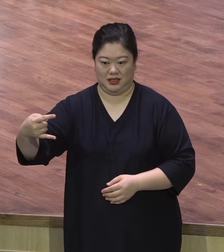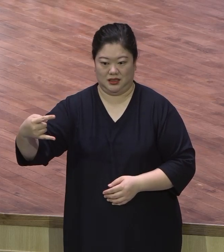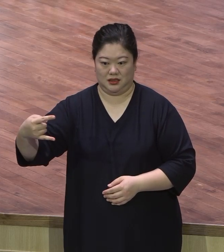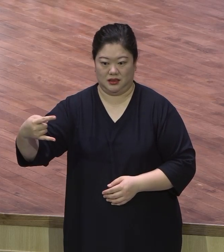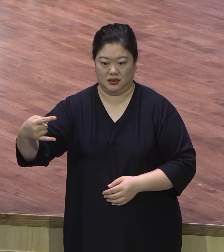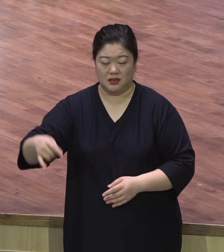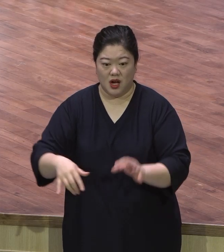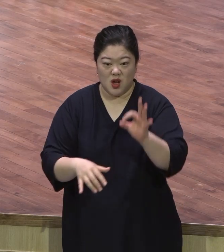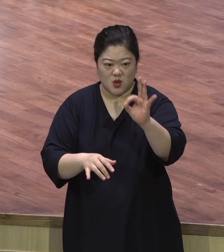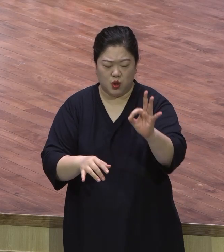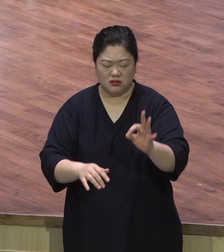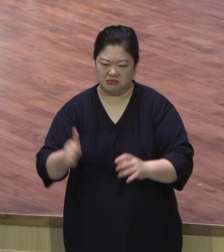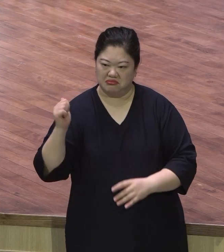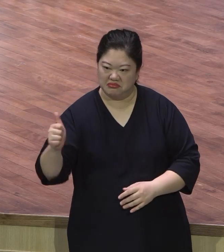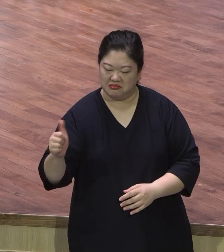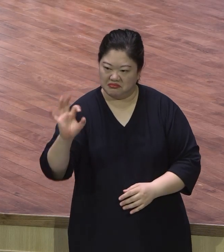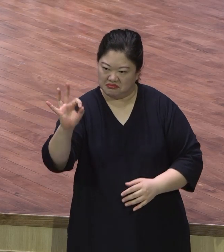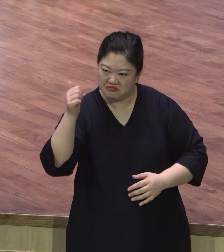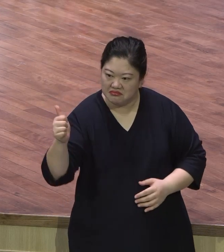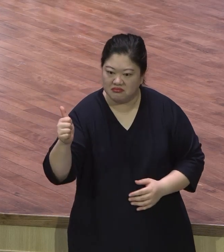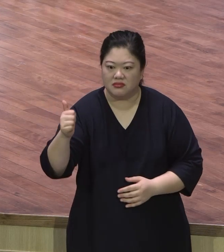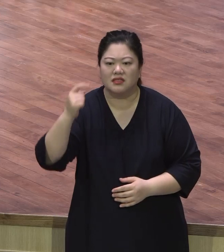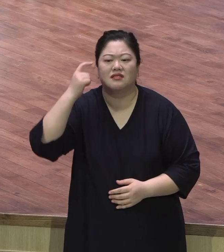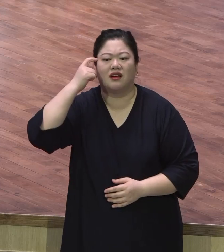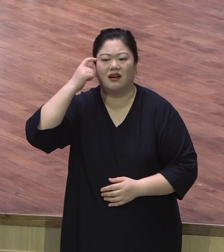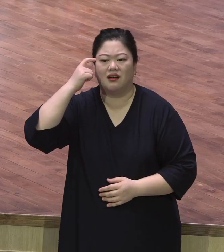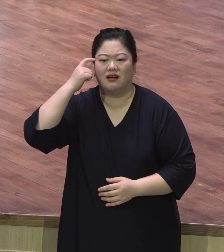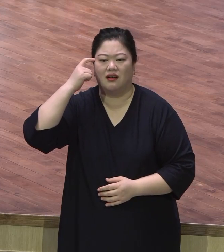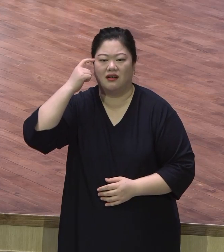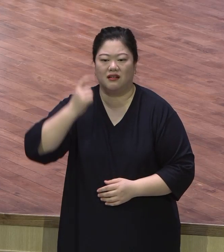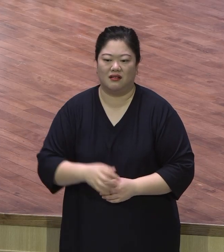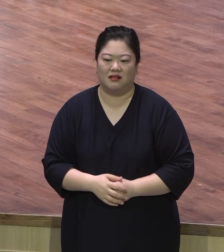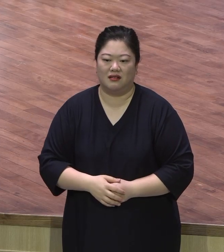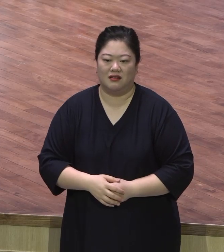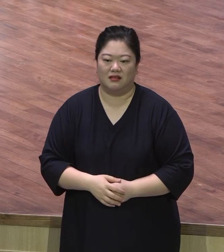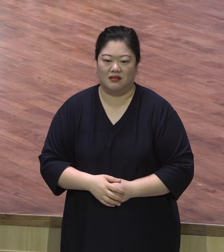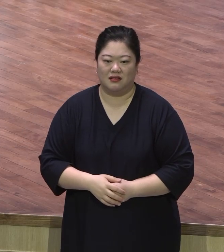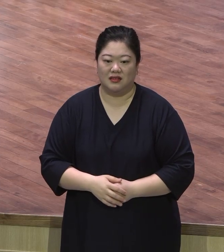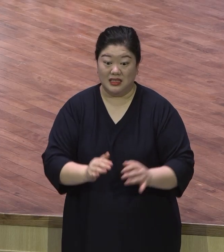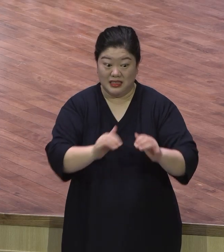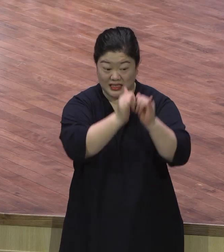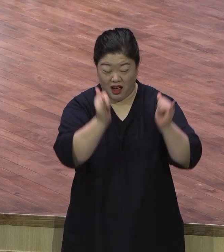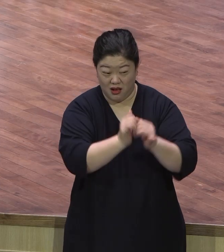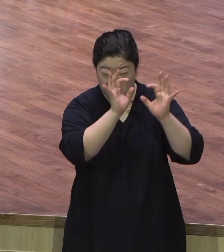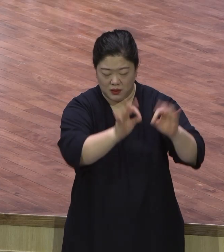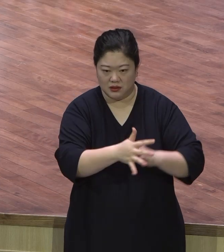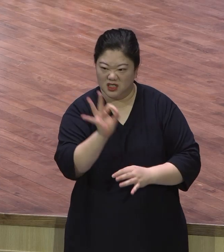물질만능주의가 현대사회를 지배하고 있다. 이래 보는 거예요. 현대사회를 지배하고 있다.